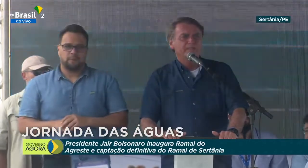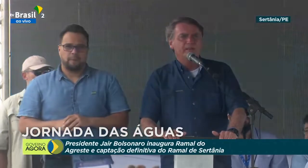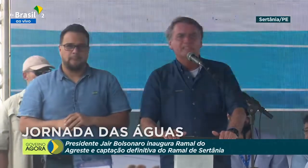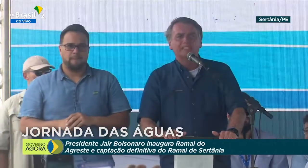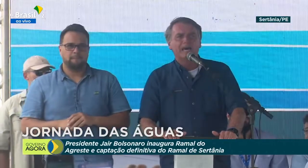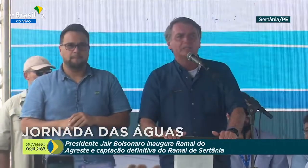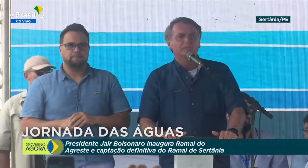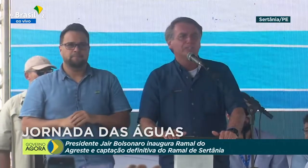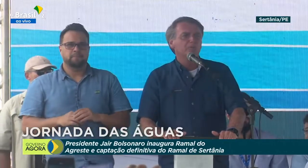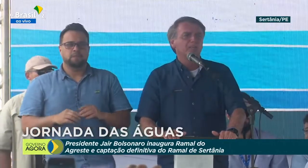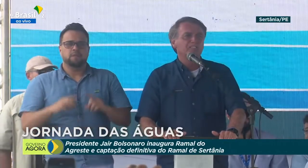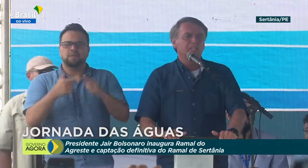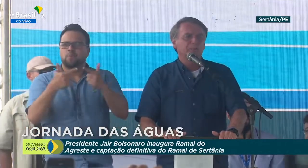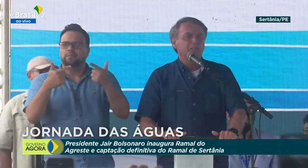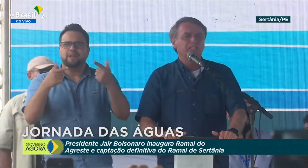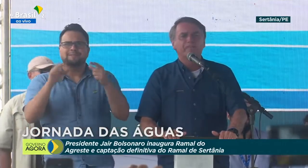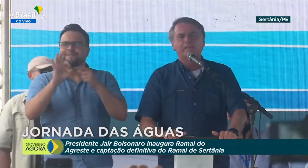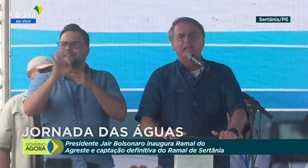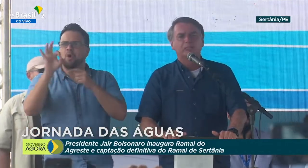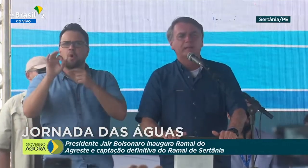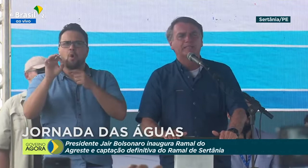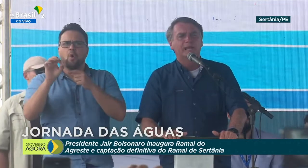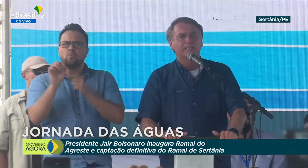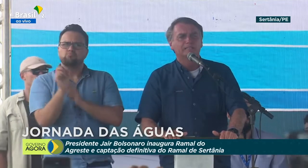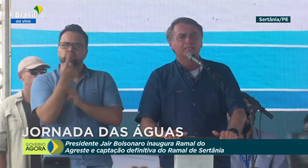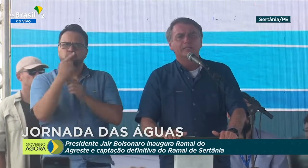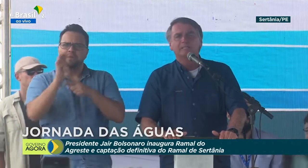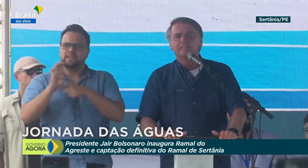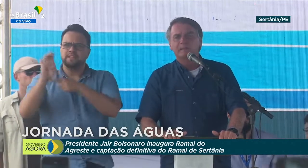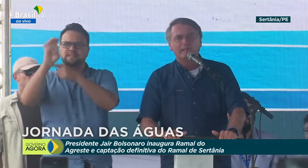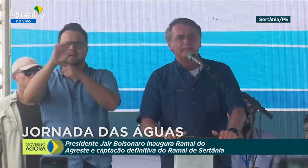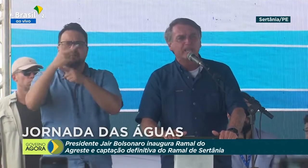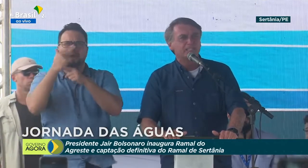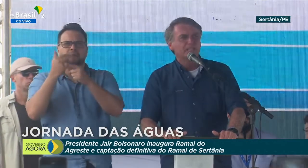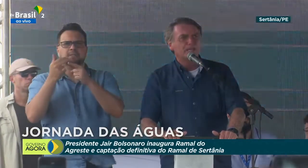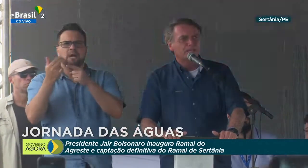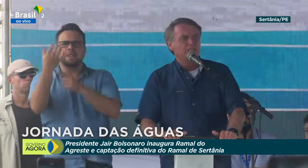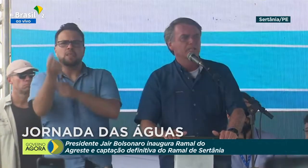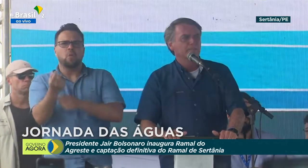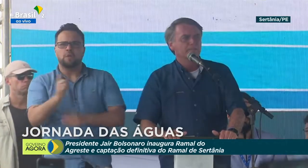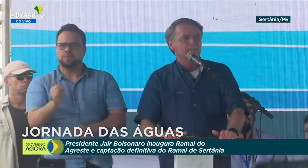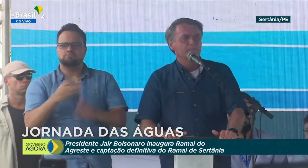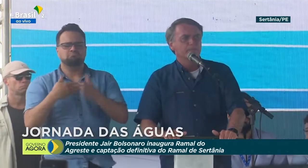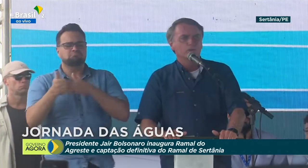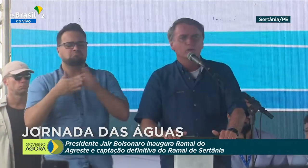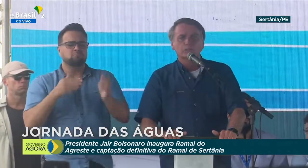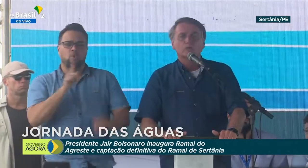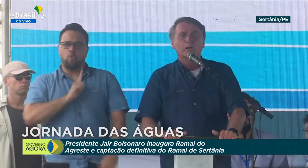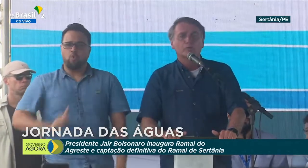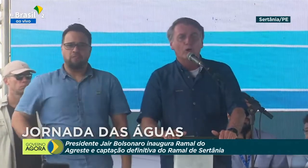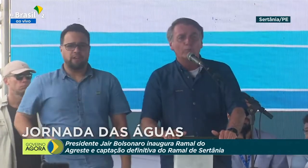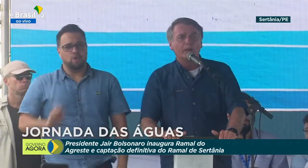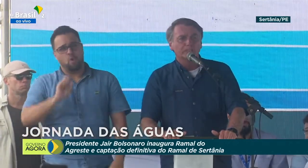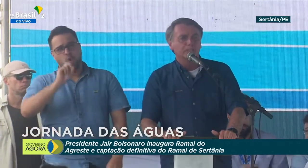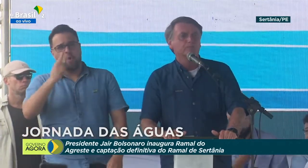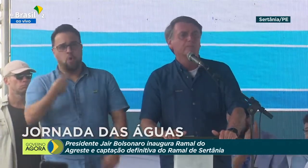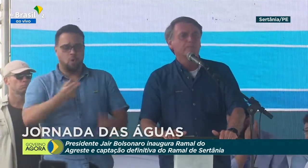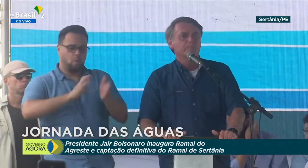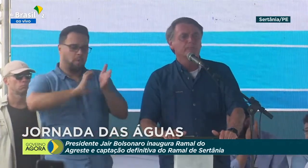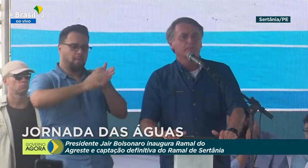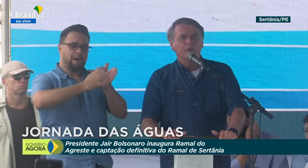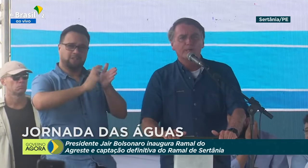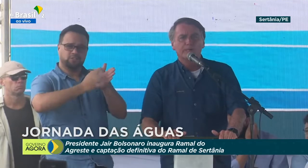Não teve nenhum estado, nenhum município que tenha ficado para trás, independente de quem seja ou de qual